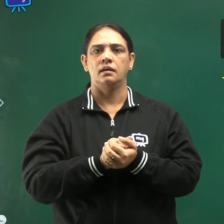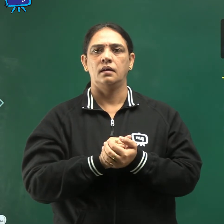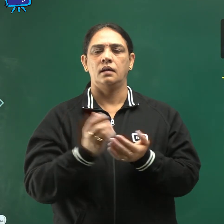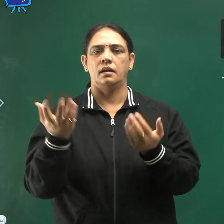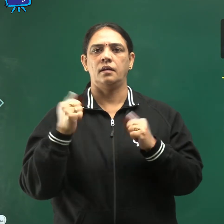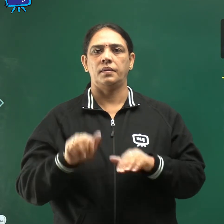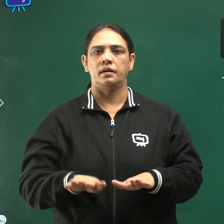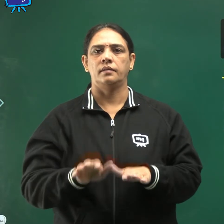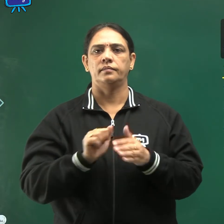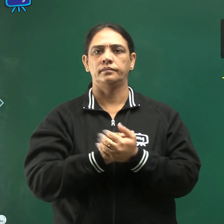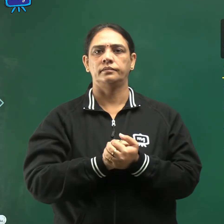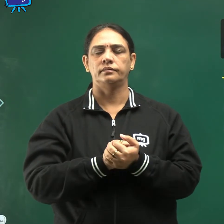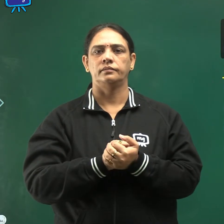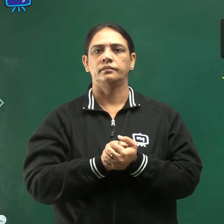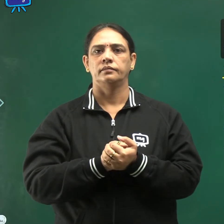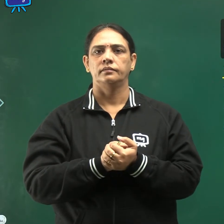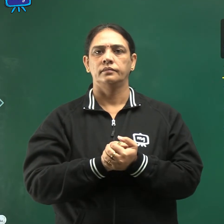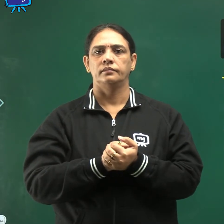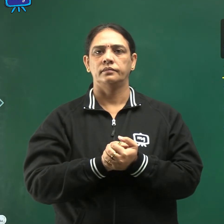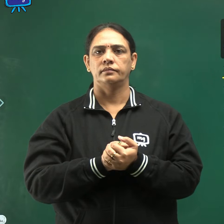लेने पर